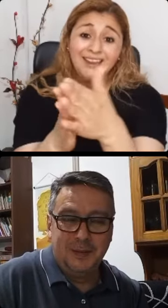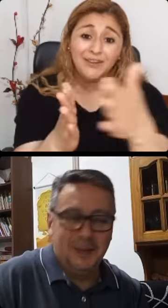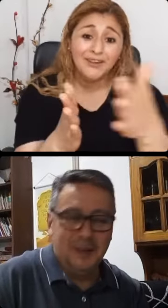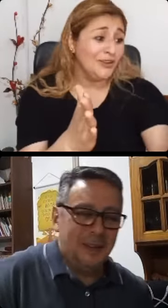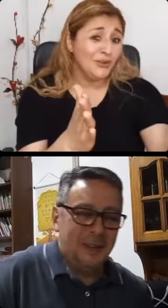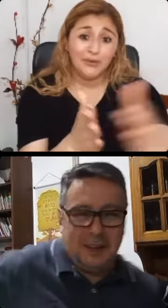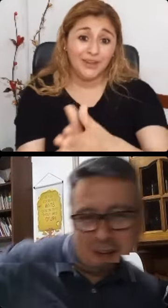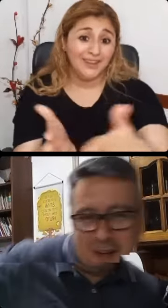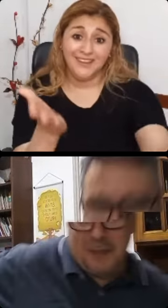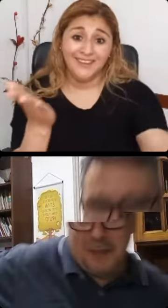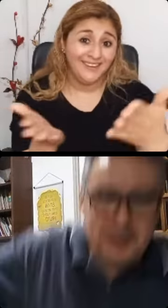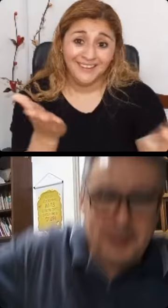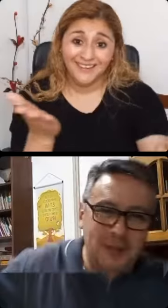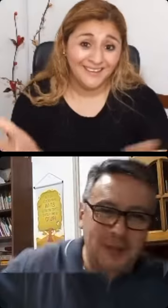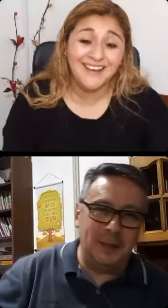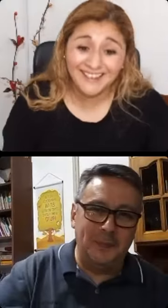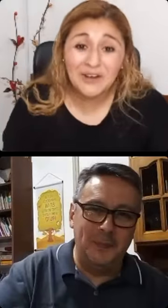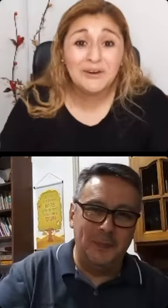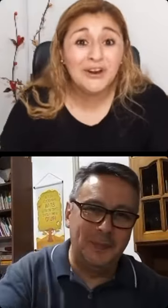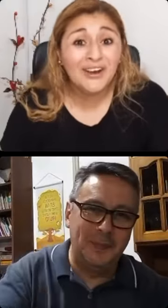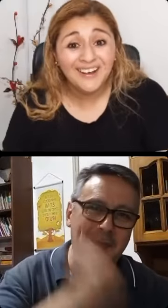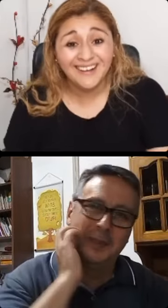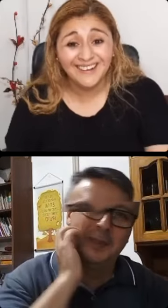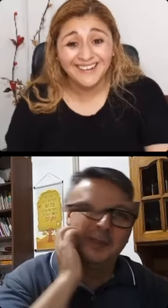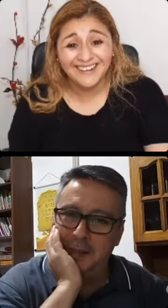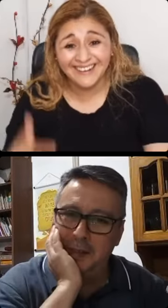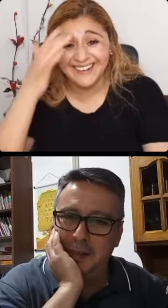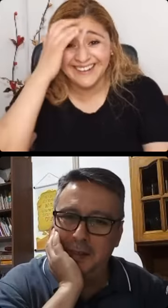ahí lo dijimos ¿qué tema es? ¿cómo?